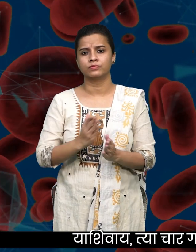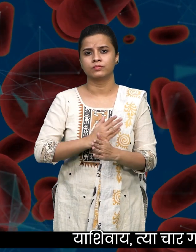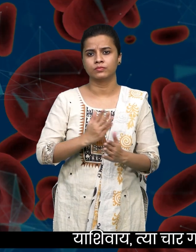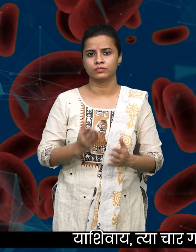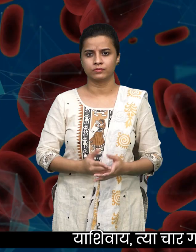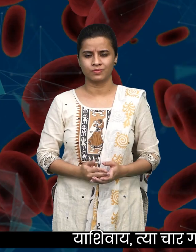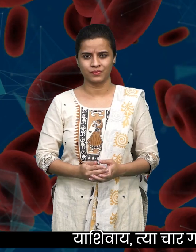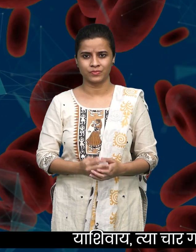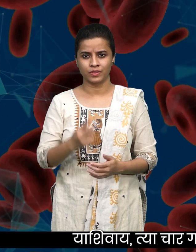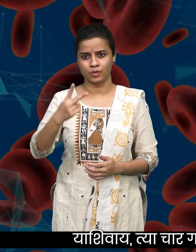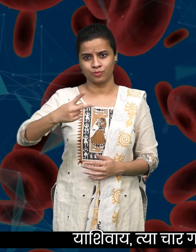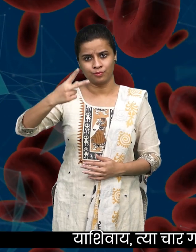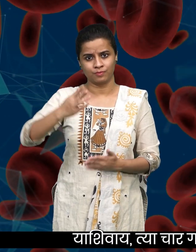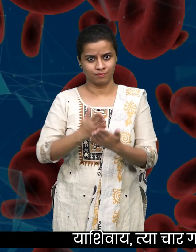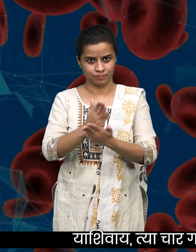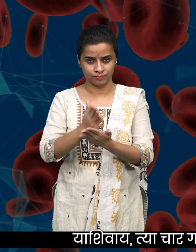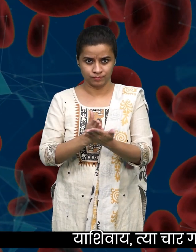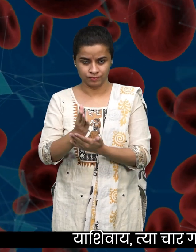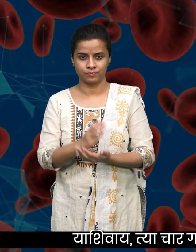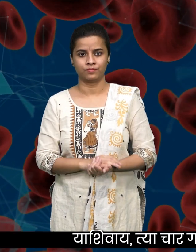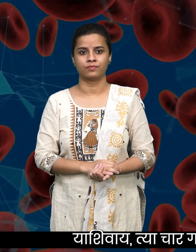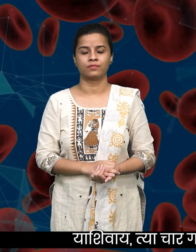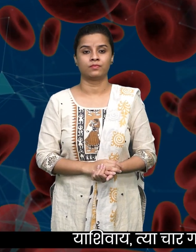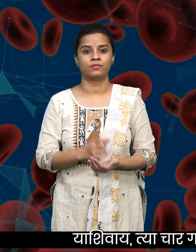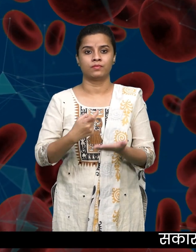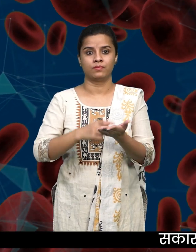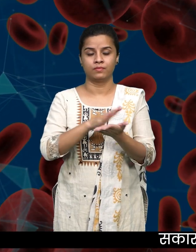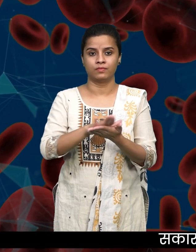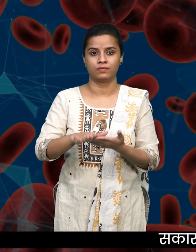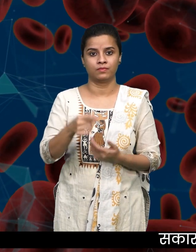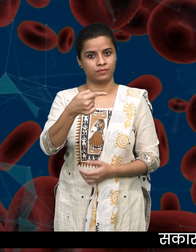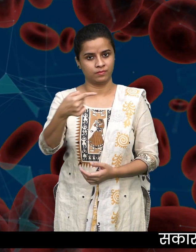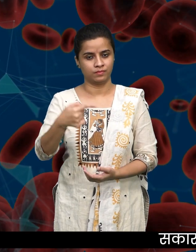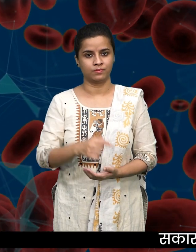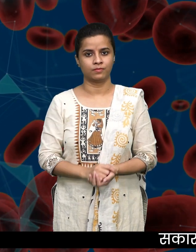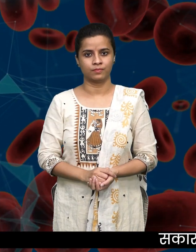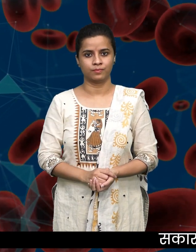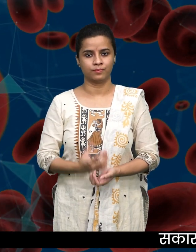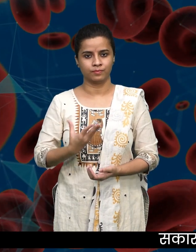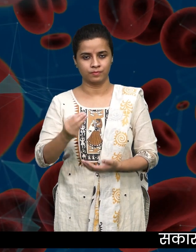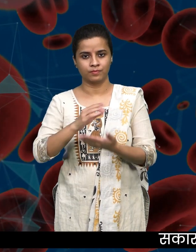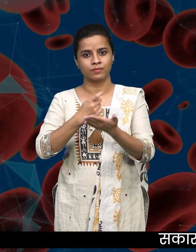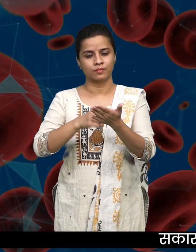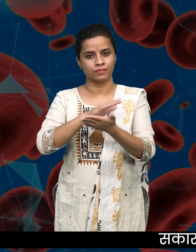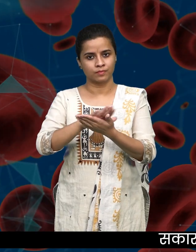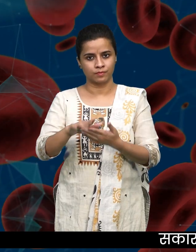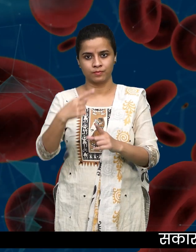याशिवाय त्या 4 गटांपैकी प्रत्येकी RH नकारात्मक आणि RH सकारात्मक असे 2 प्रकार आहेत.